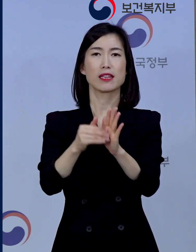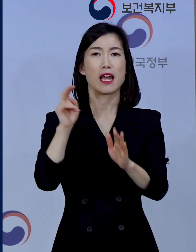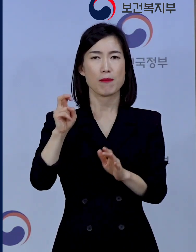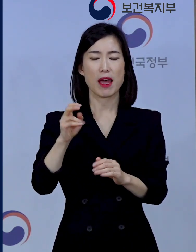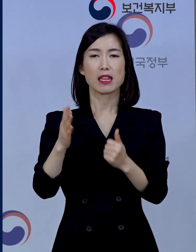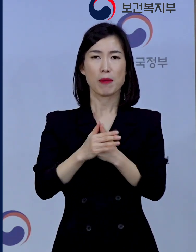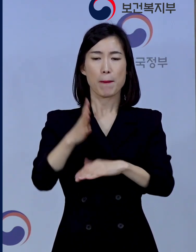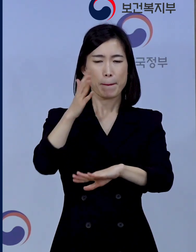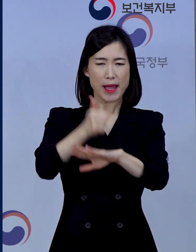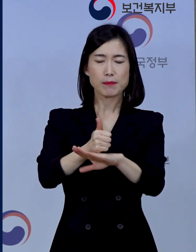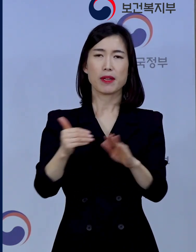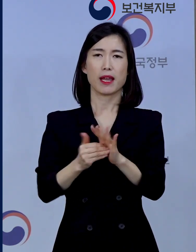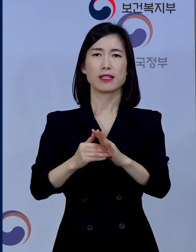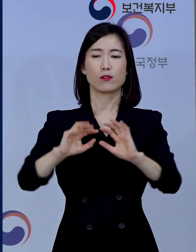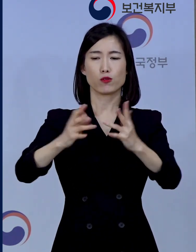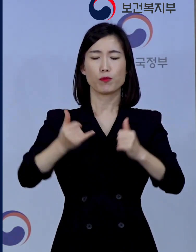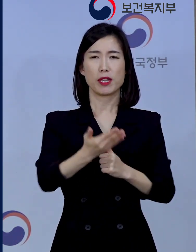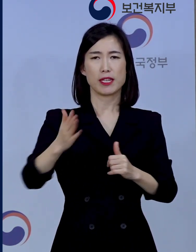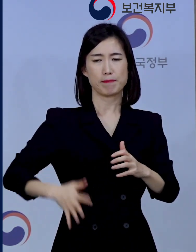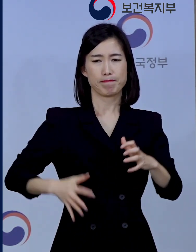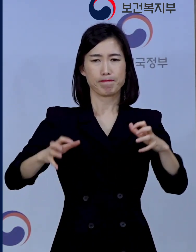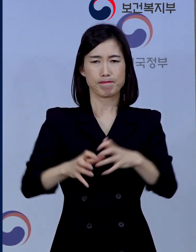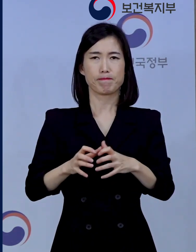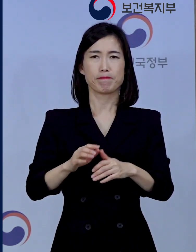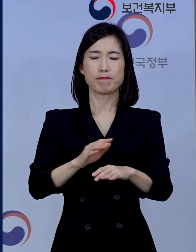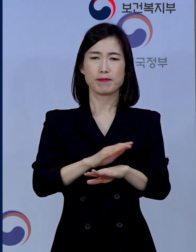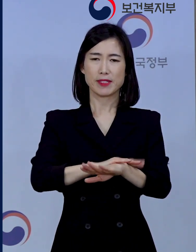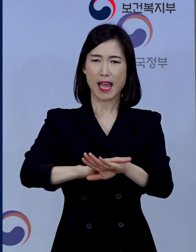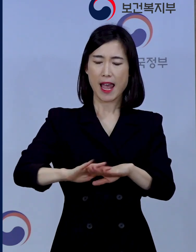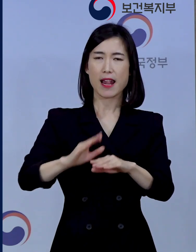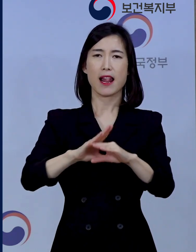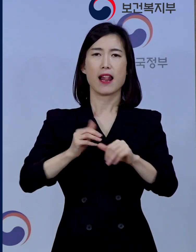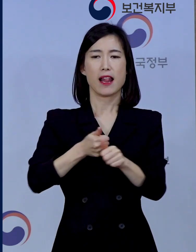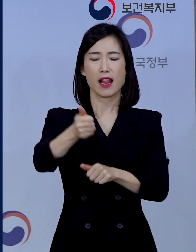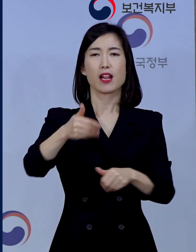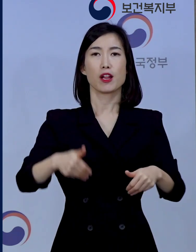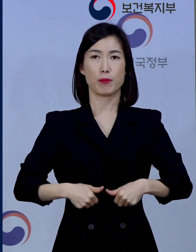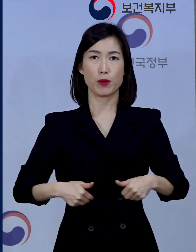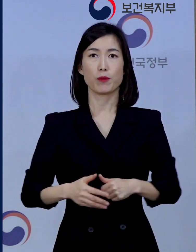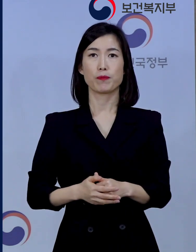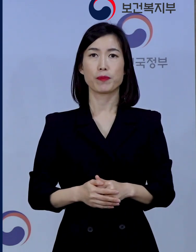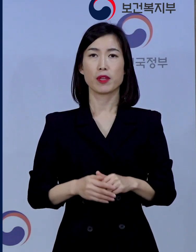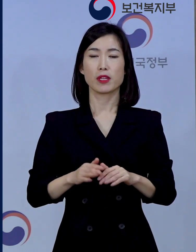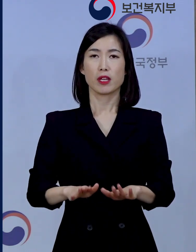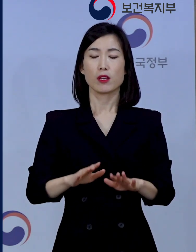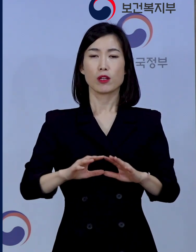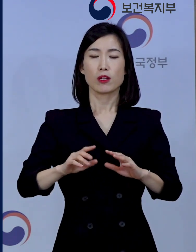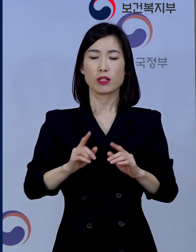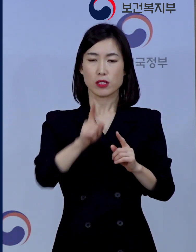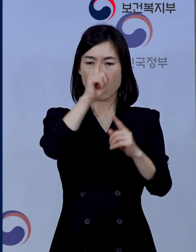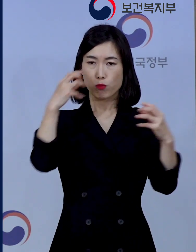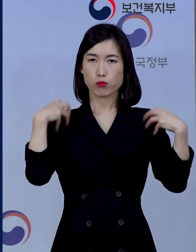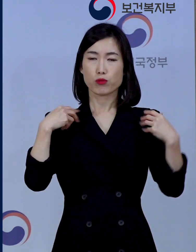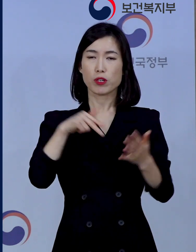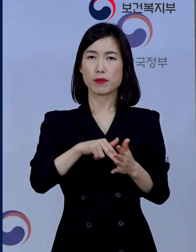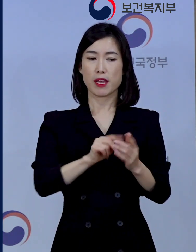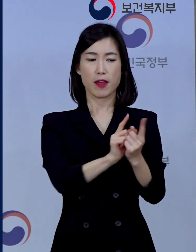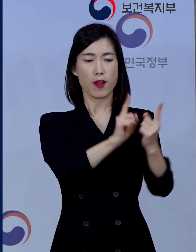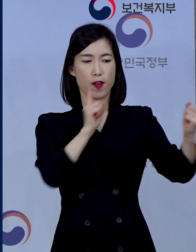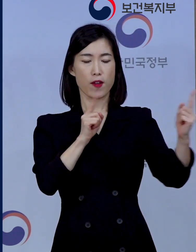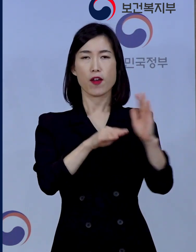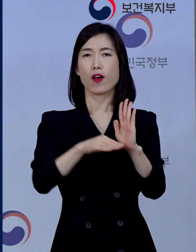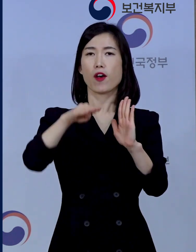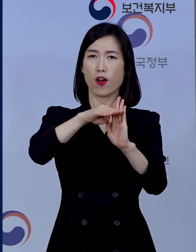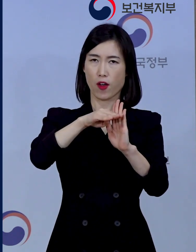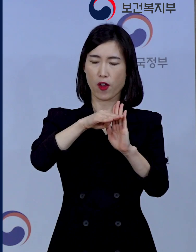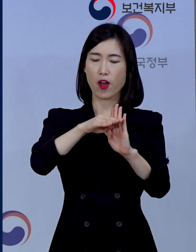모두가 결집하여 마지막 힘을 짜내야 합니다. 정부는 거리두기 상향과 함께 의료 대응에